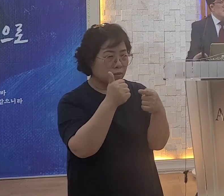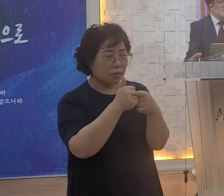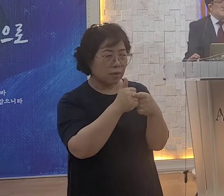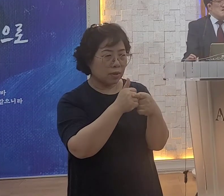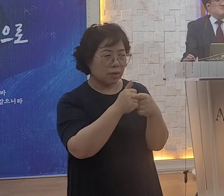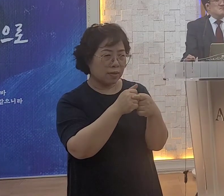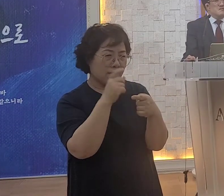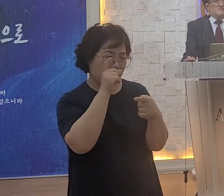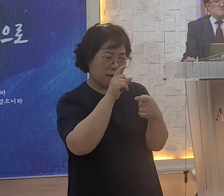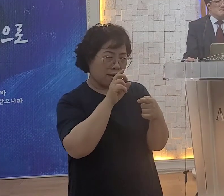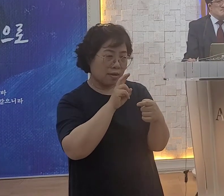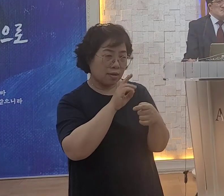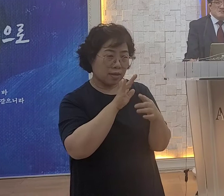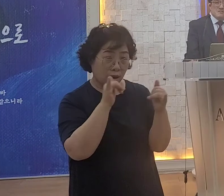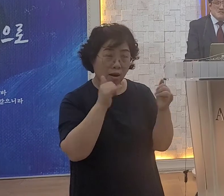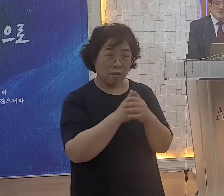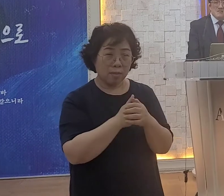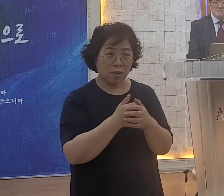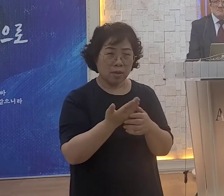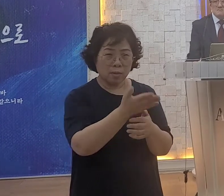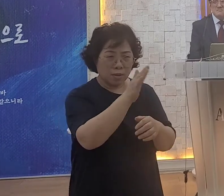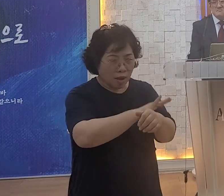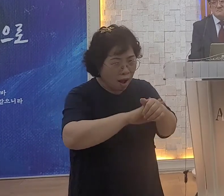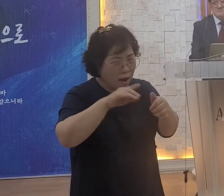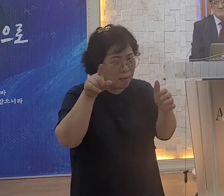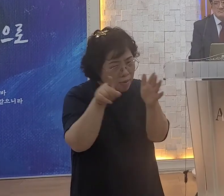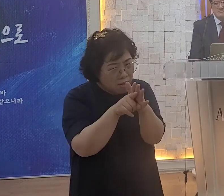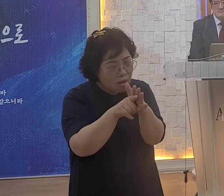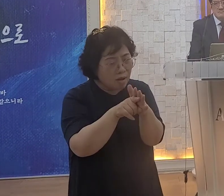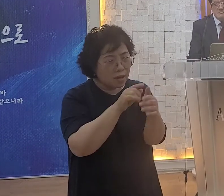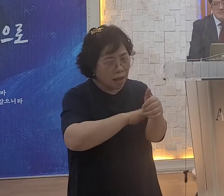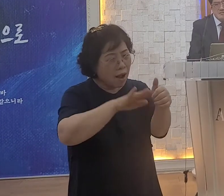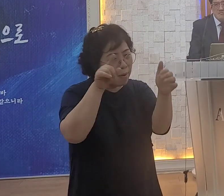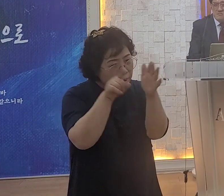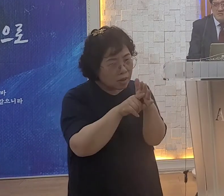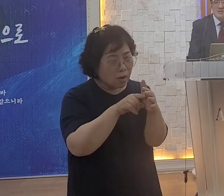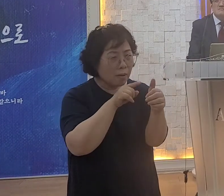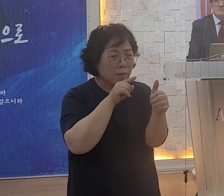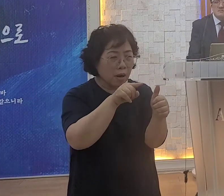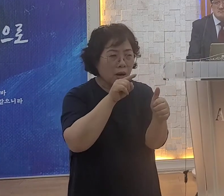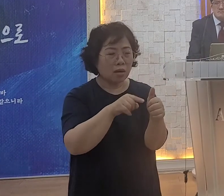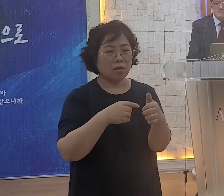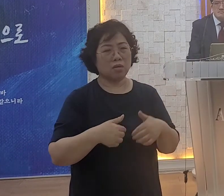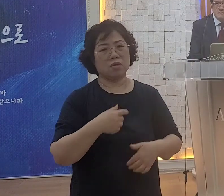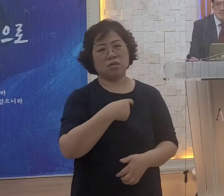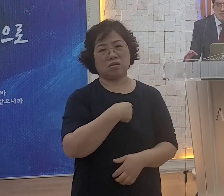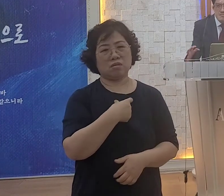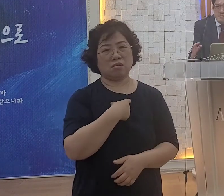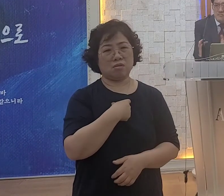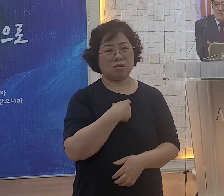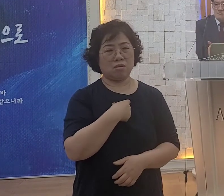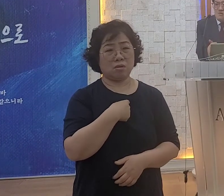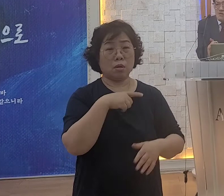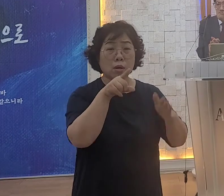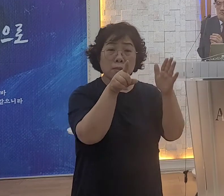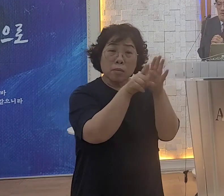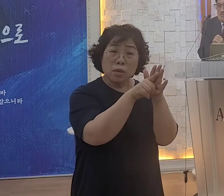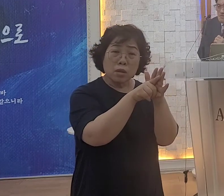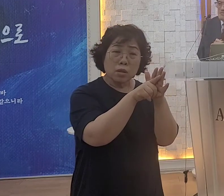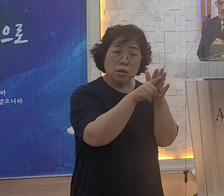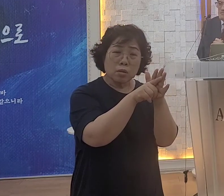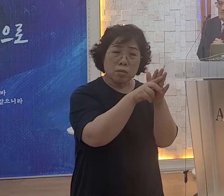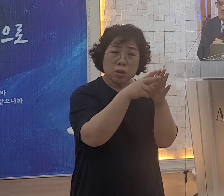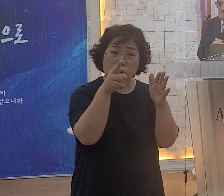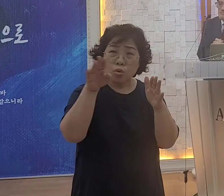여러분 잘 믿으세요? 예, 여러분 저는 그러고 싶지 않습니다. 이 믿음이 우리의